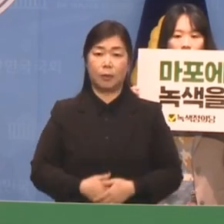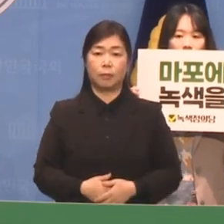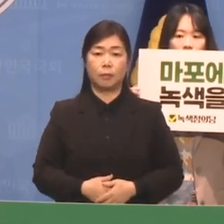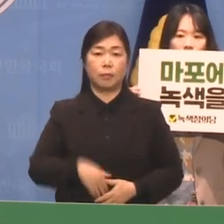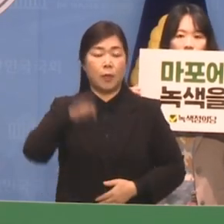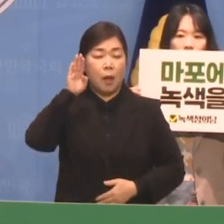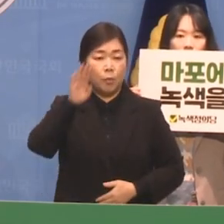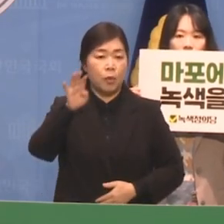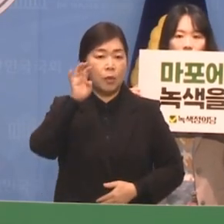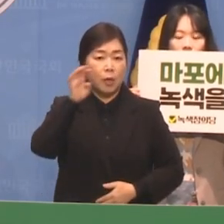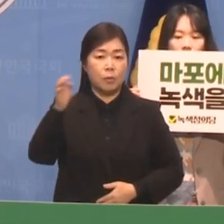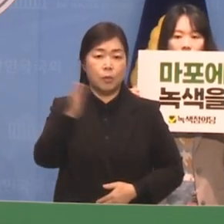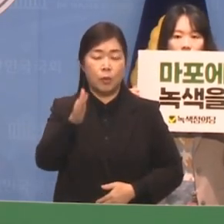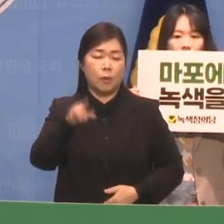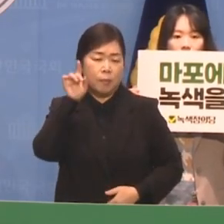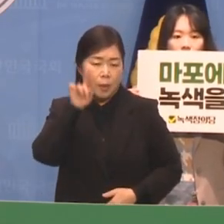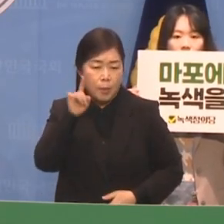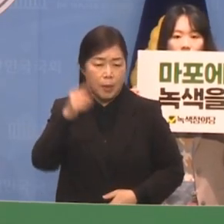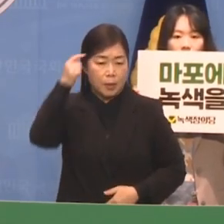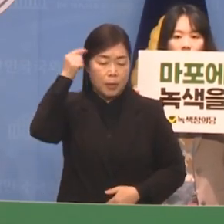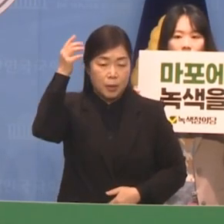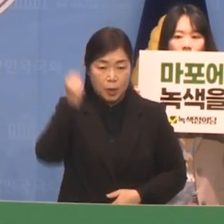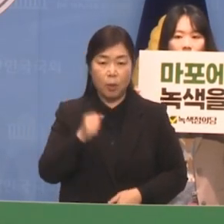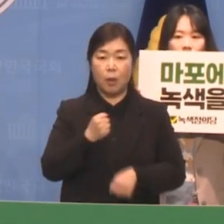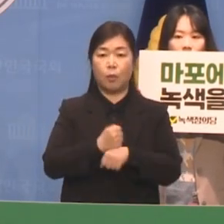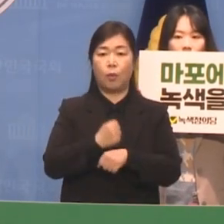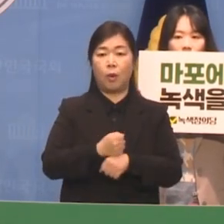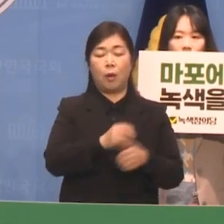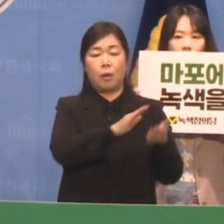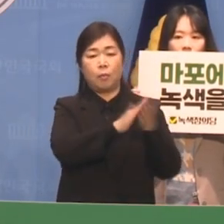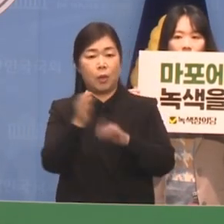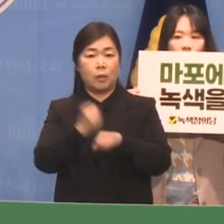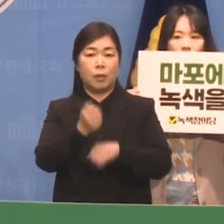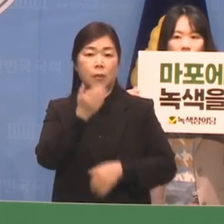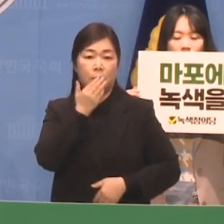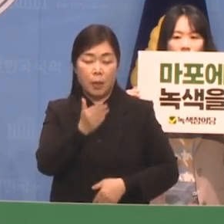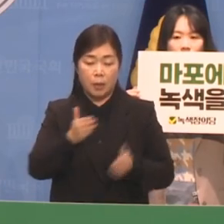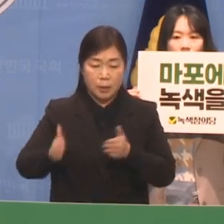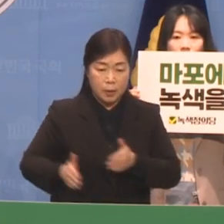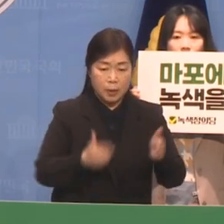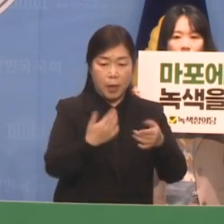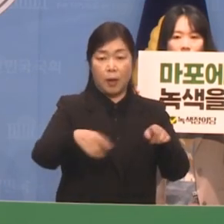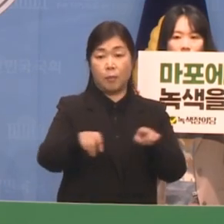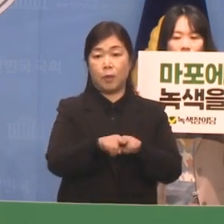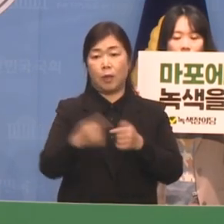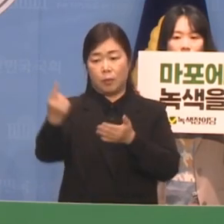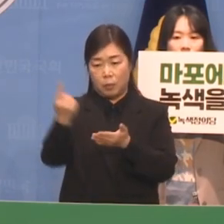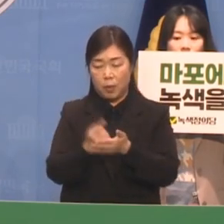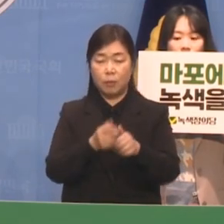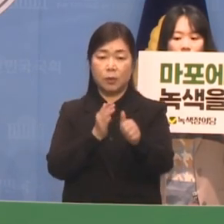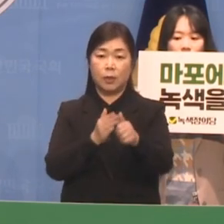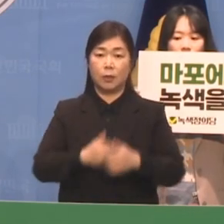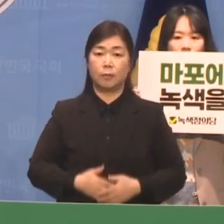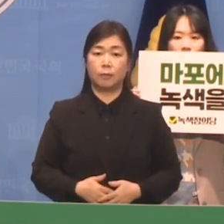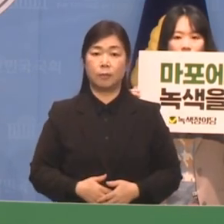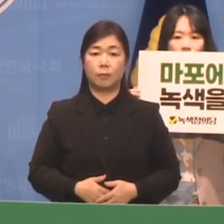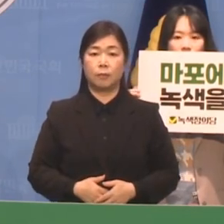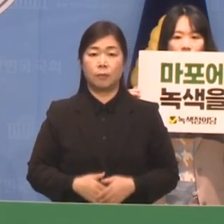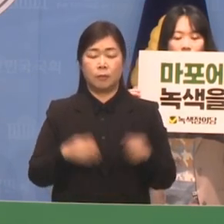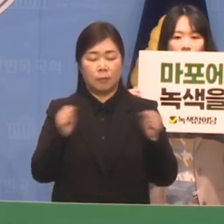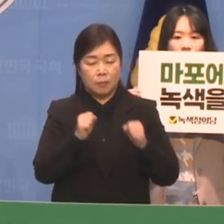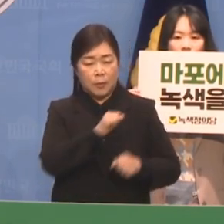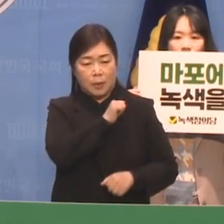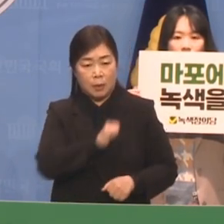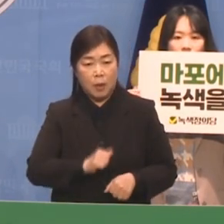고르고 우리의 하루를 기억하고 변화시킬 정치, 그 여정에 함께 해 주십시오. 찬바람과